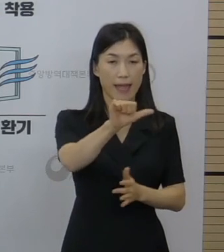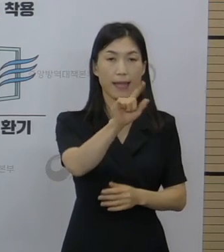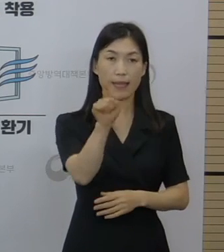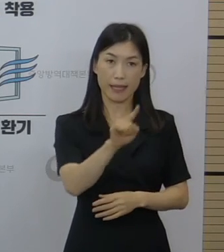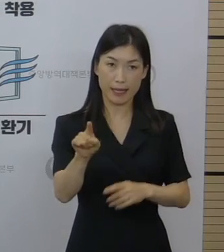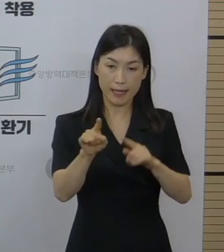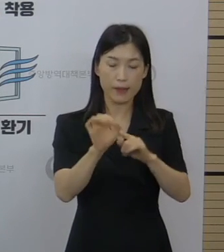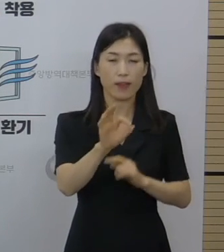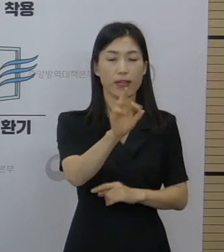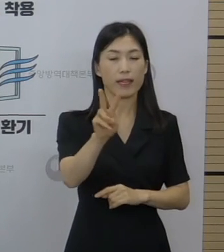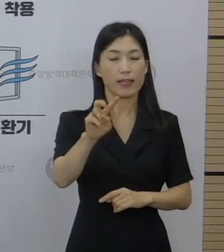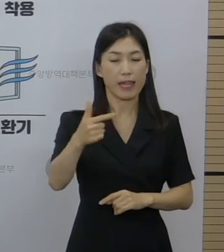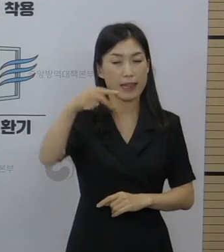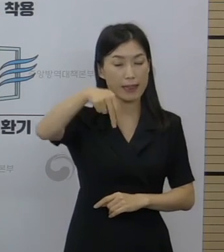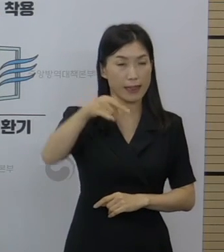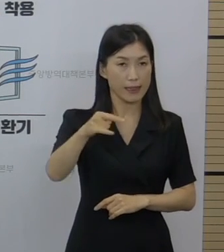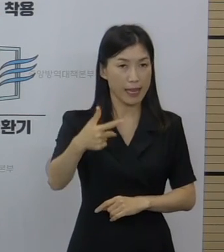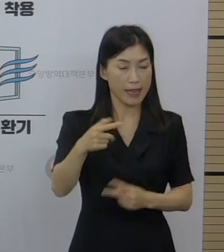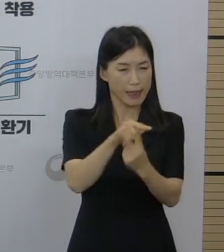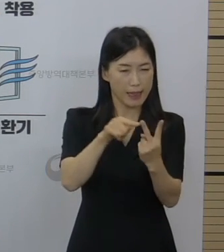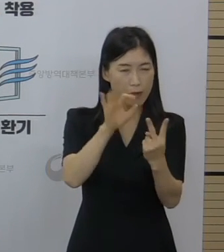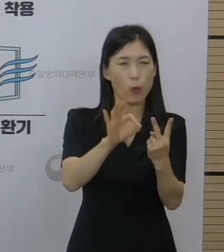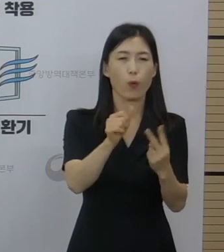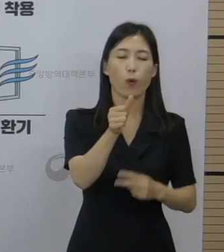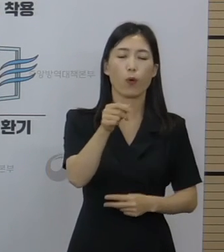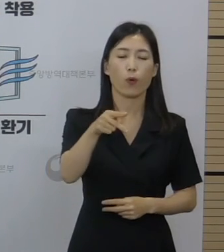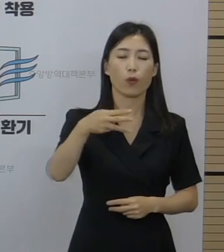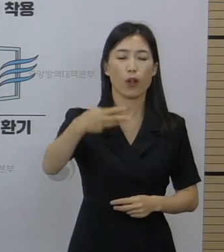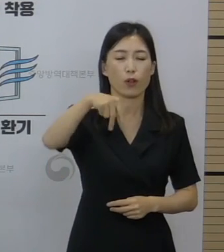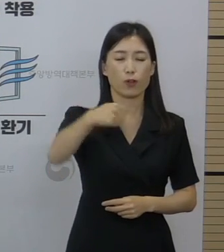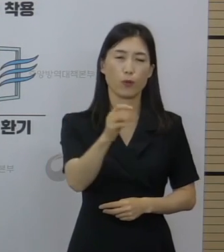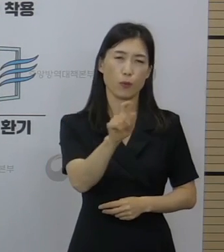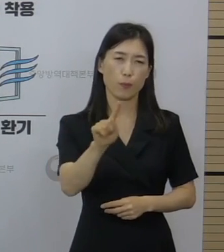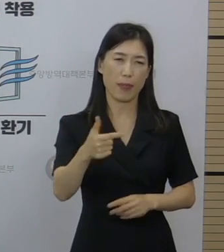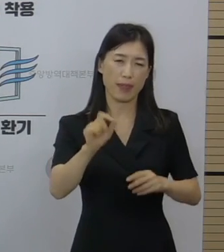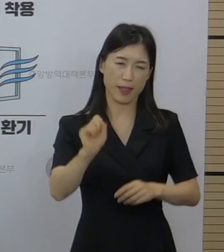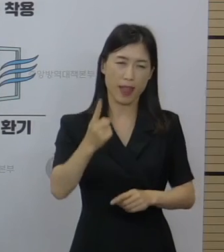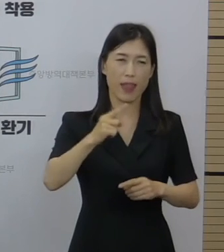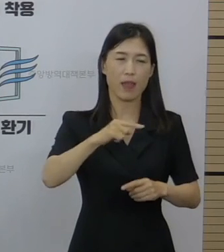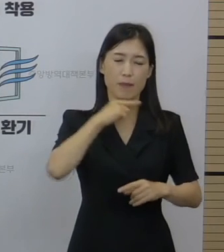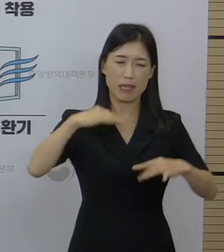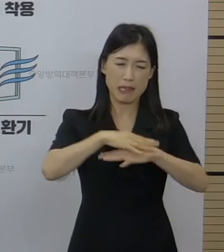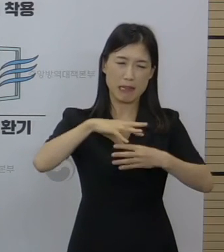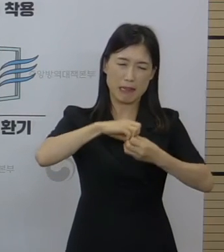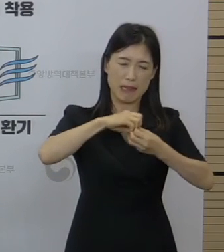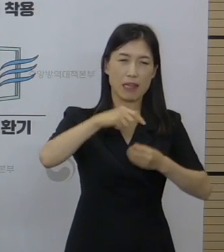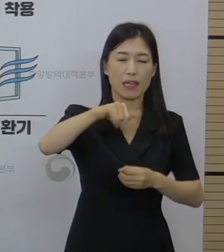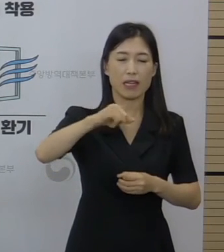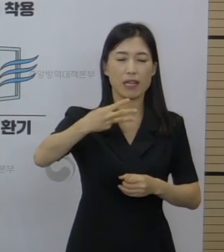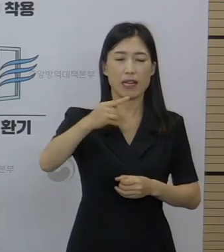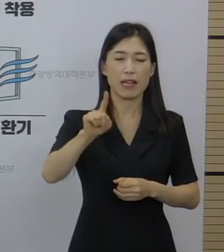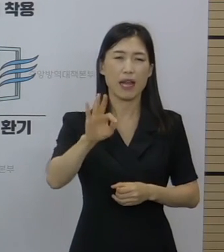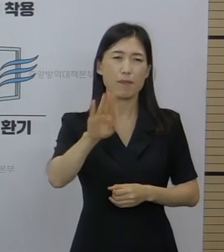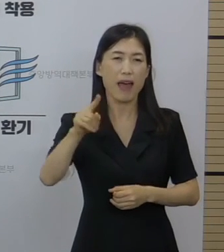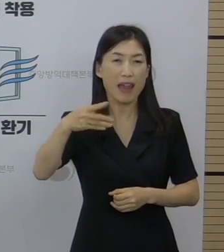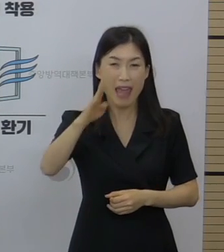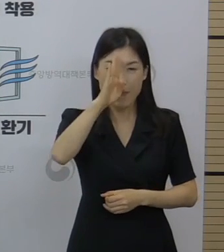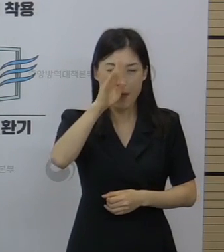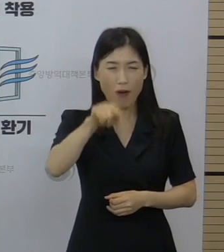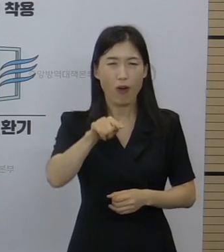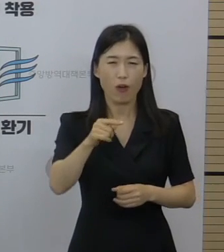아스트라제네카나 얀센 백신의 경우에는 혈소판 감소성 혈전증 그리고 길랑발의 증후군에 대한 주의가